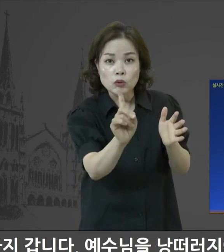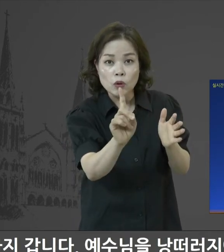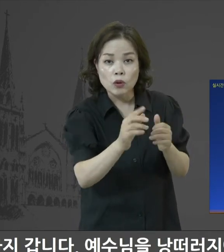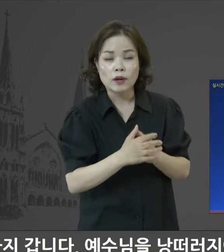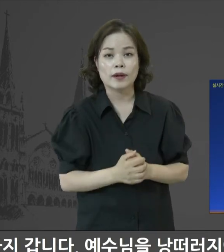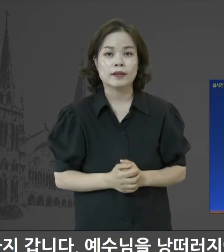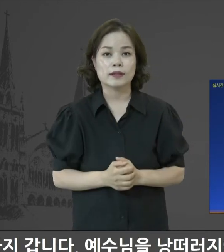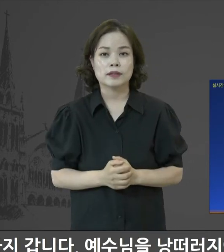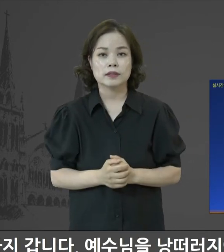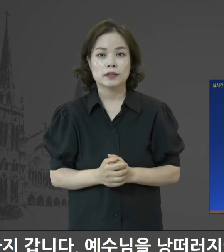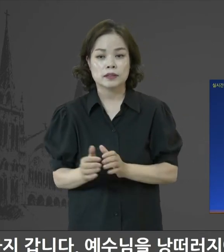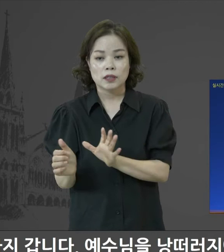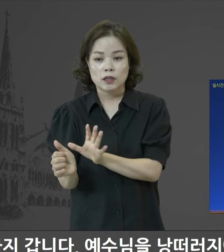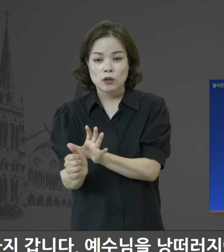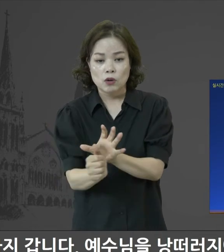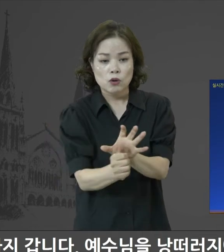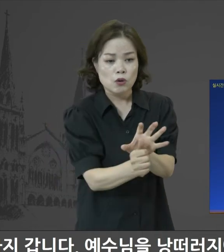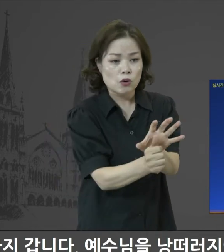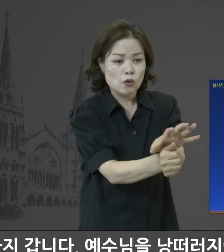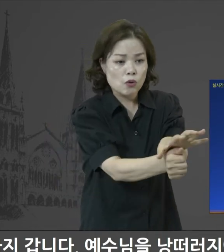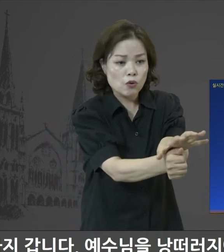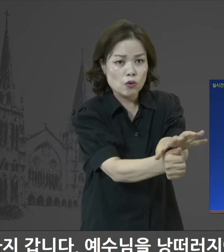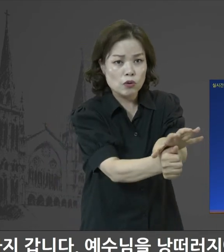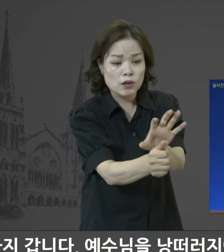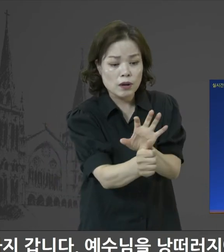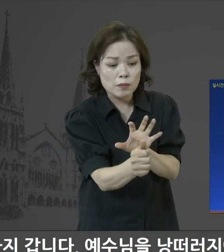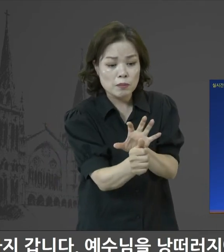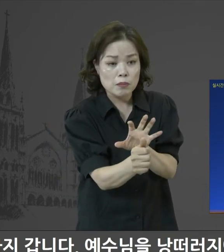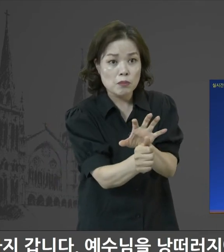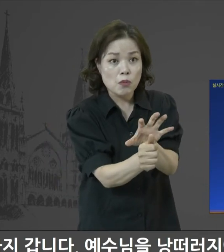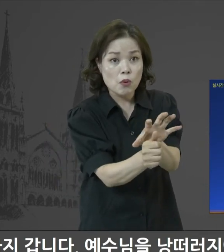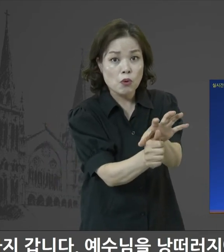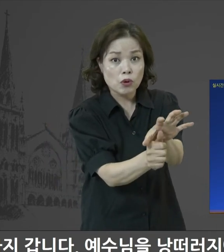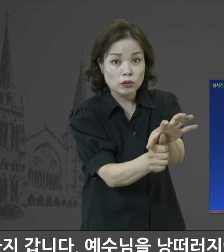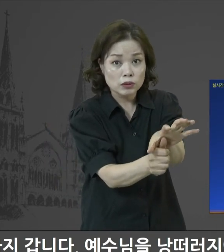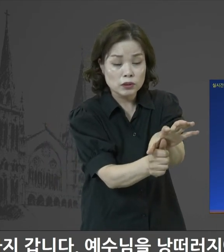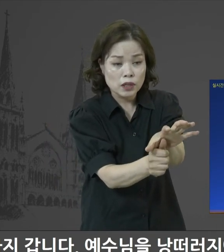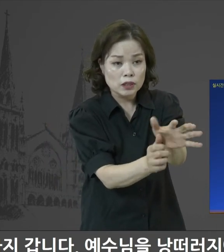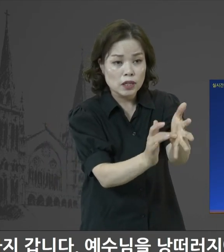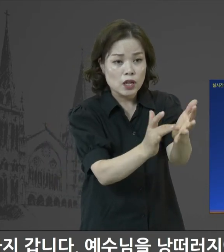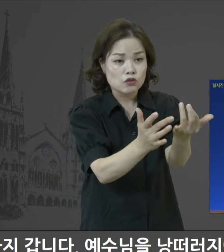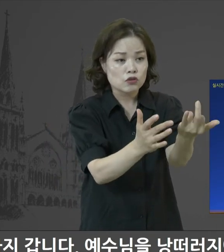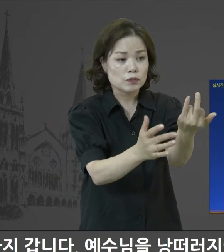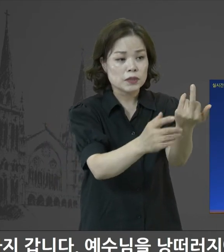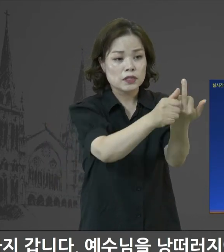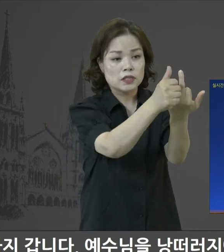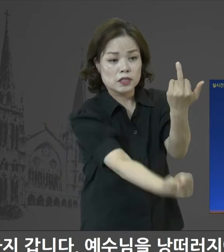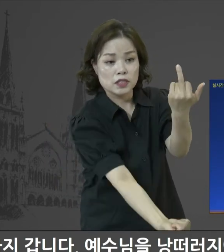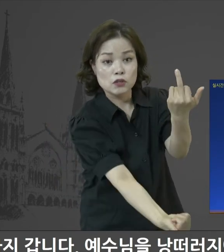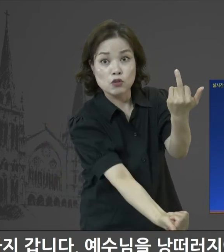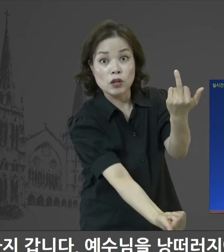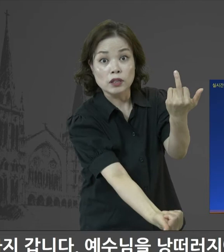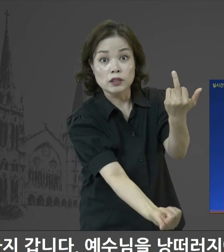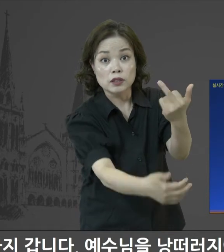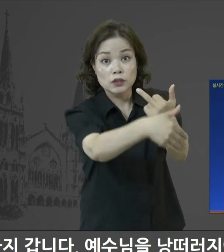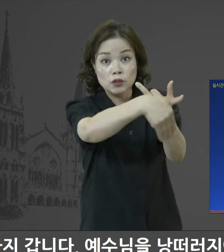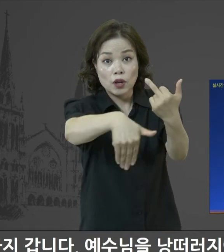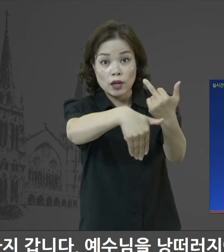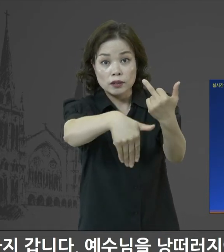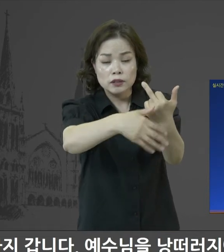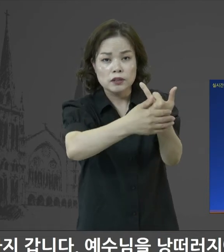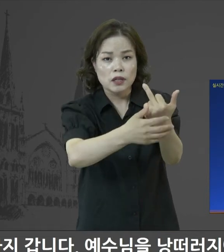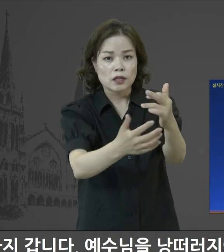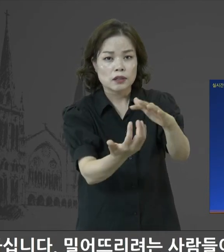있냐면, 밀어뜨리려는 사람들이 우르르 몰려가서 예수님을 낭떠러지에서 밀어내려고 했는데 그 사람들